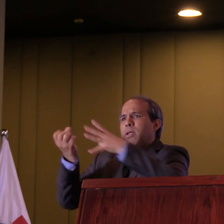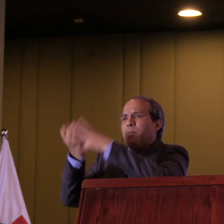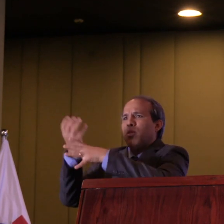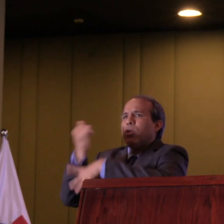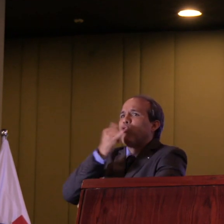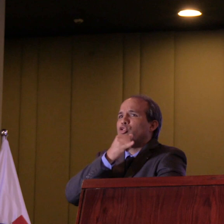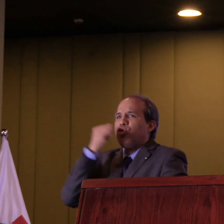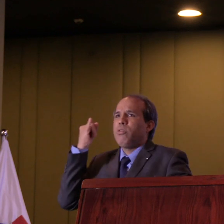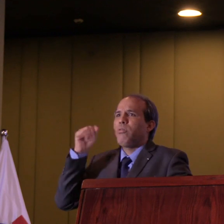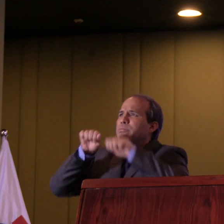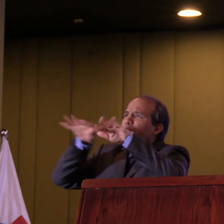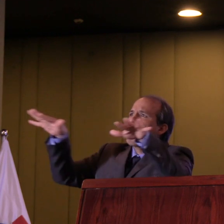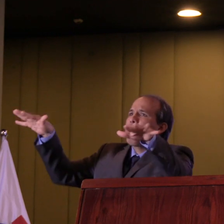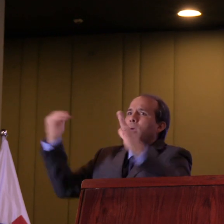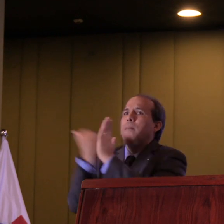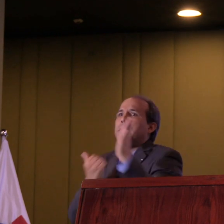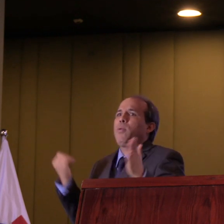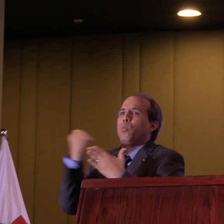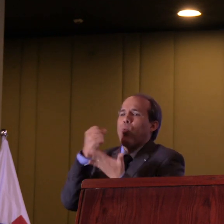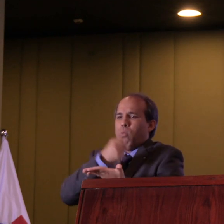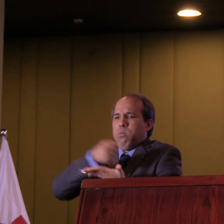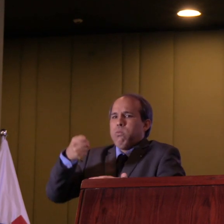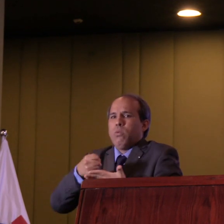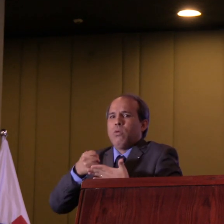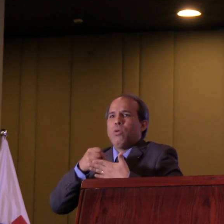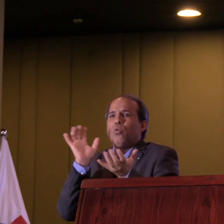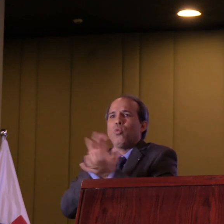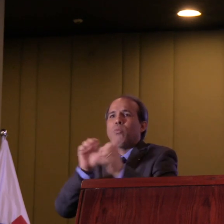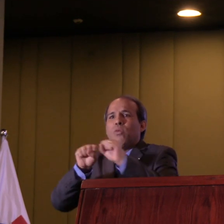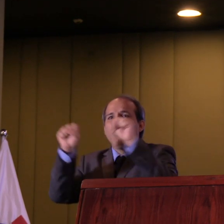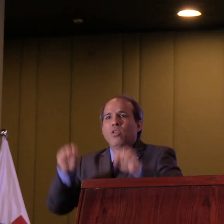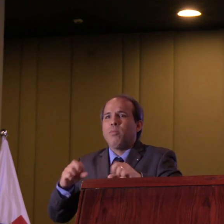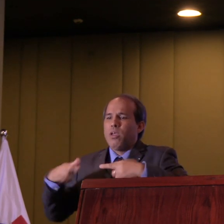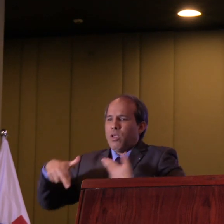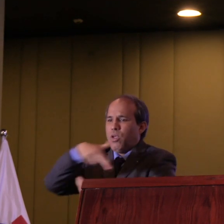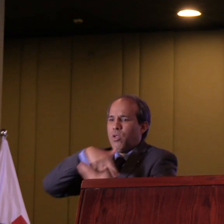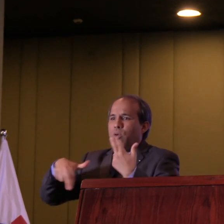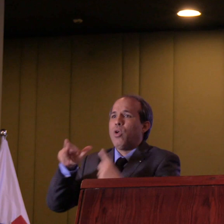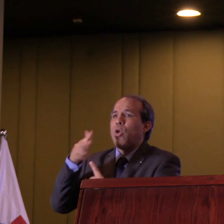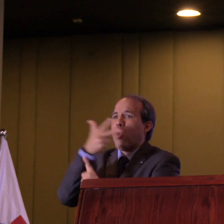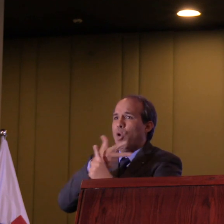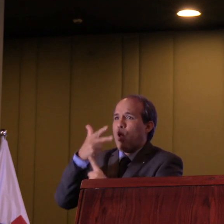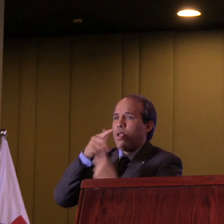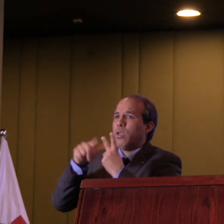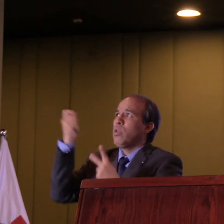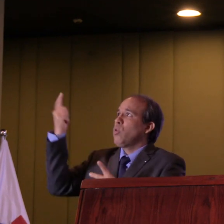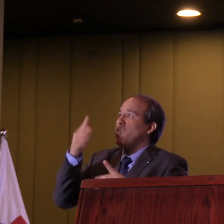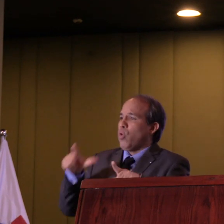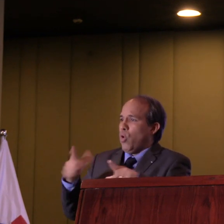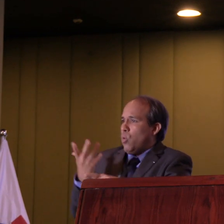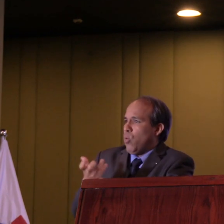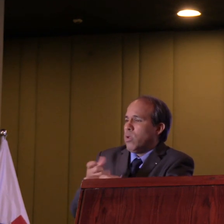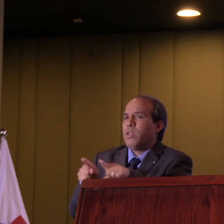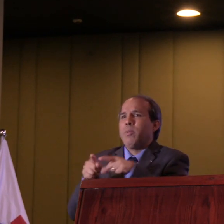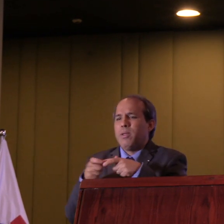energia, aumentando a contratação de fontes renováveis, como eólica, solar e pequenas